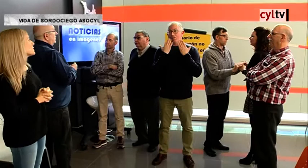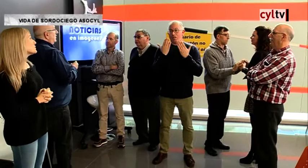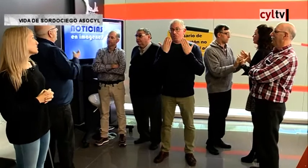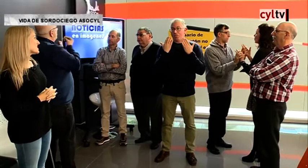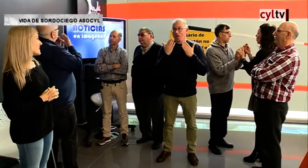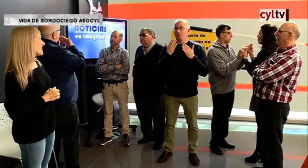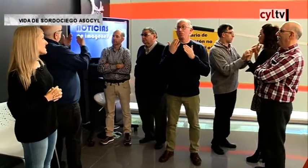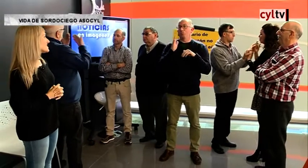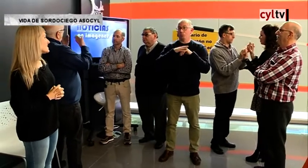Muchas gracias